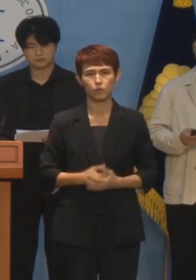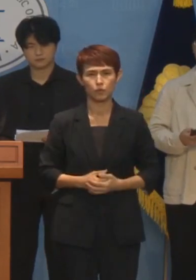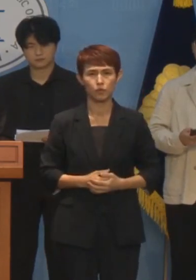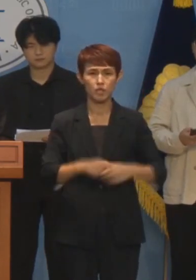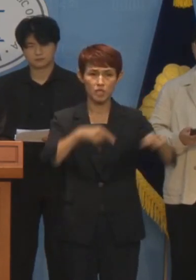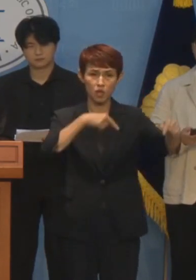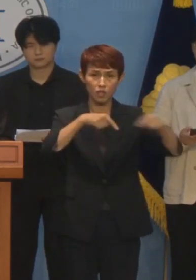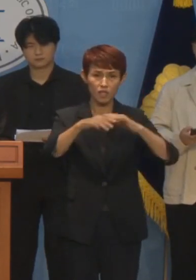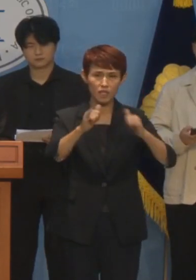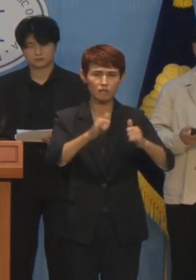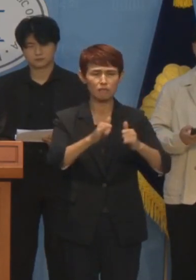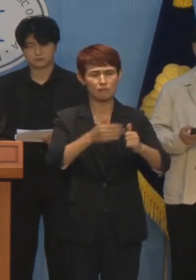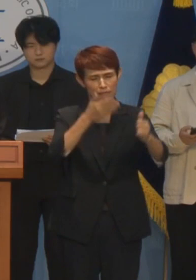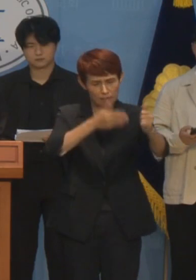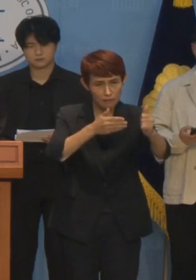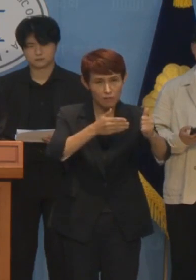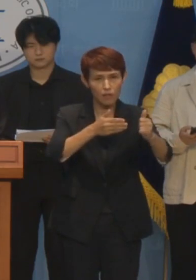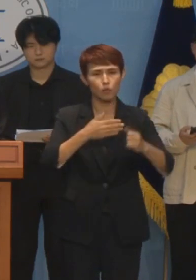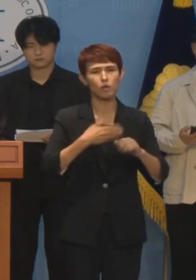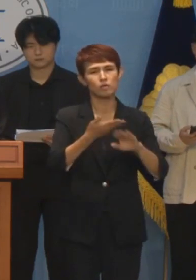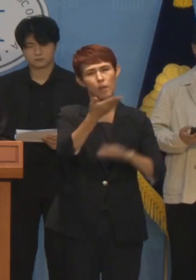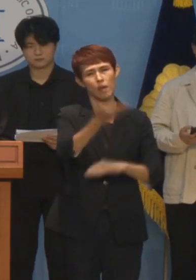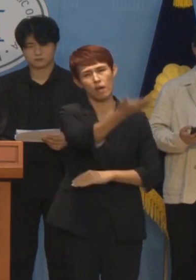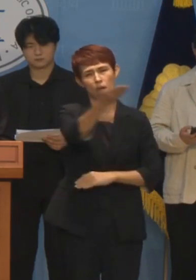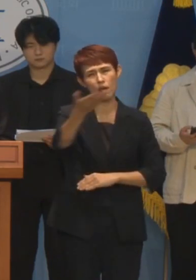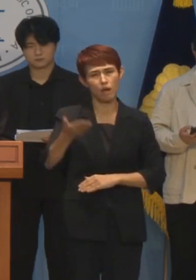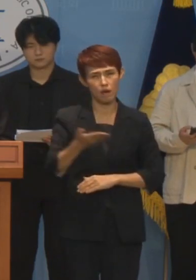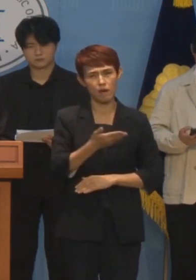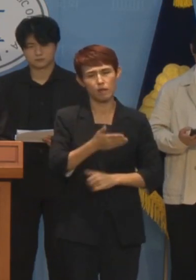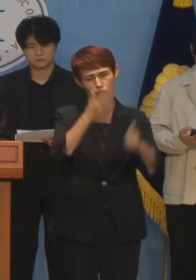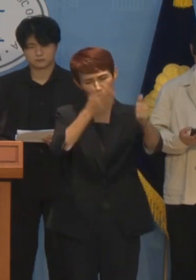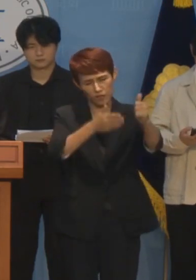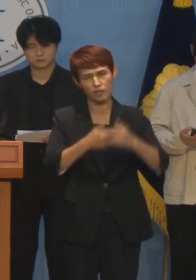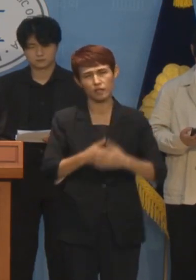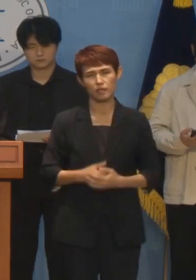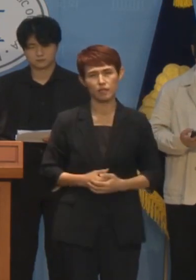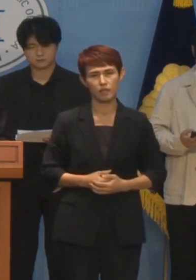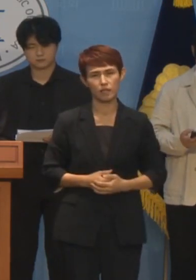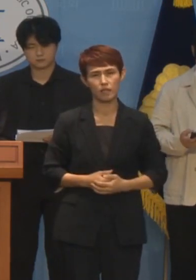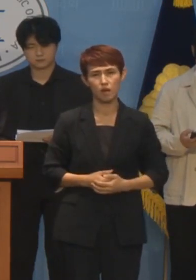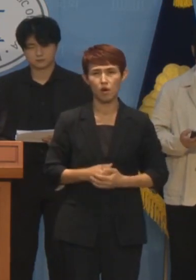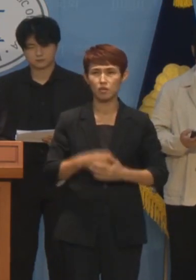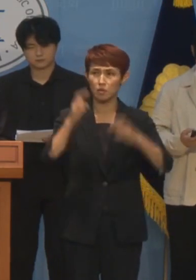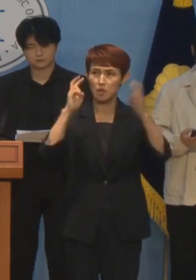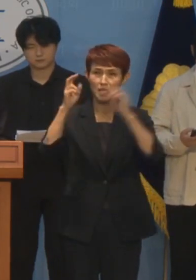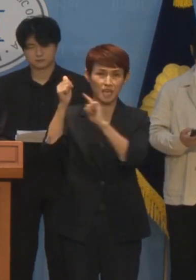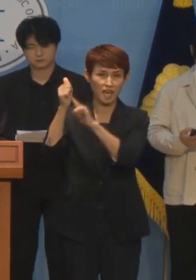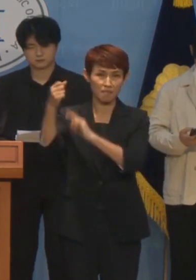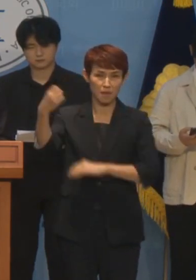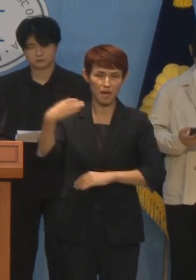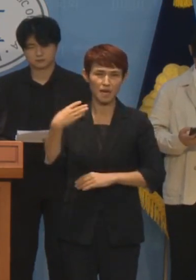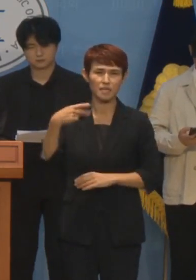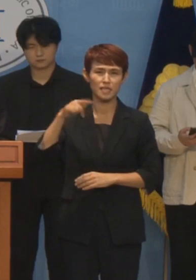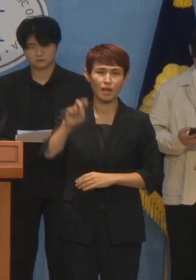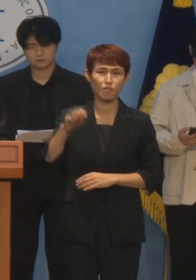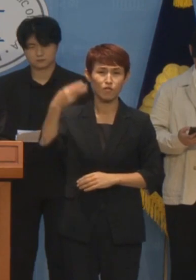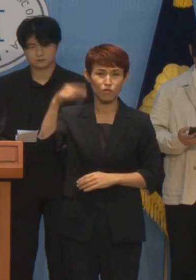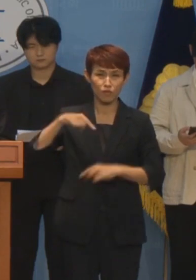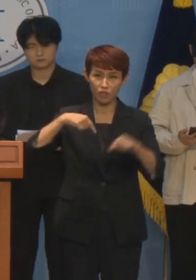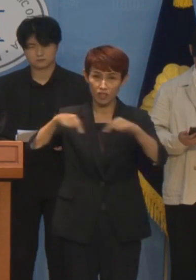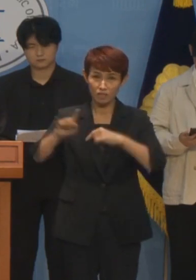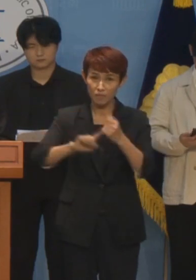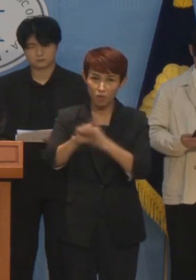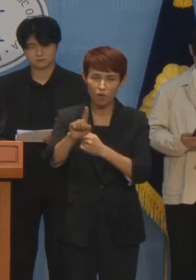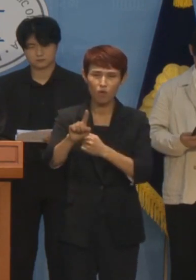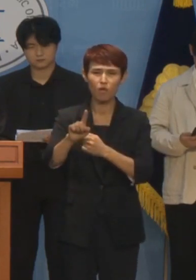정치인에 대한 호소 이전에 선배 세대에게 드리는 시대적인 부탁입니다. 모기업 회장이 말씀하신 삼류의 정치는 적어도